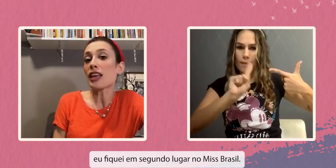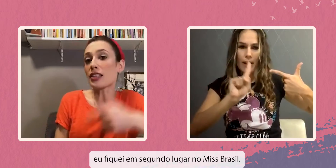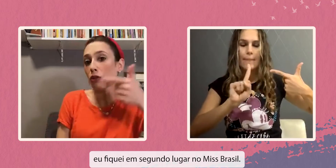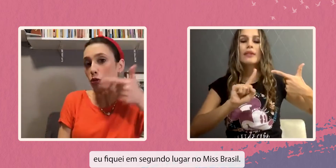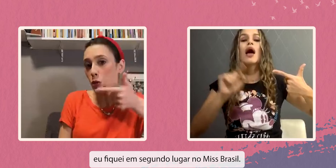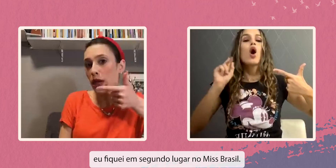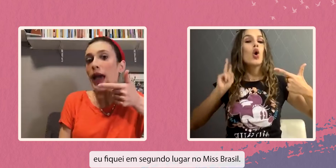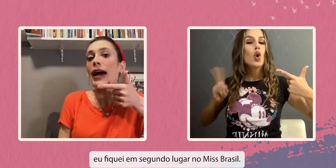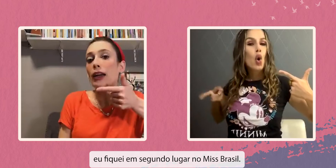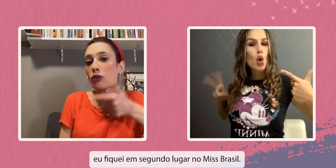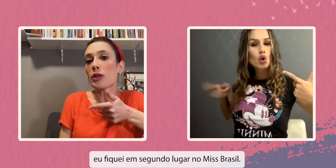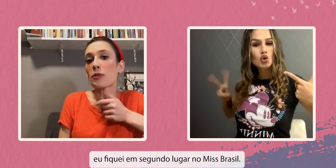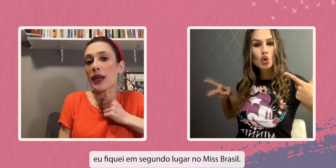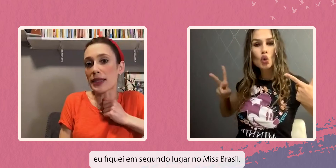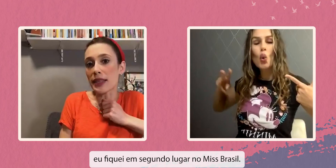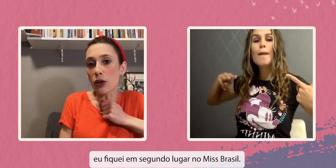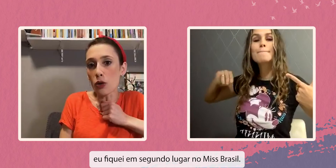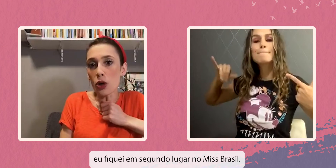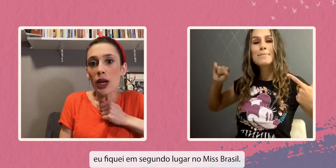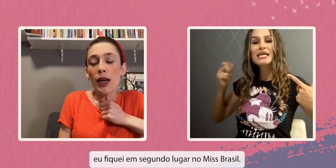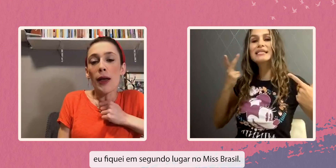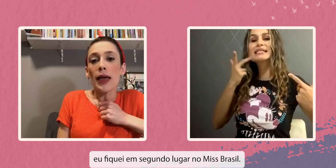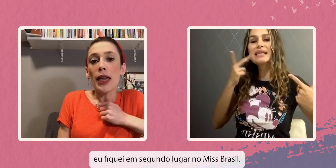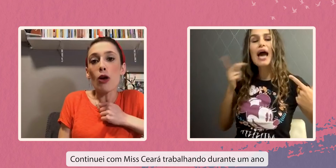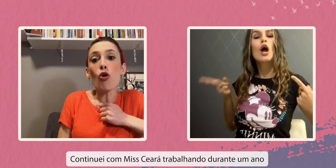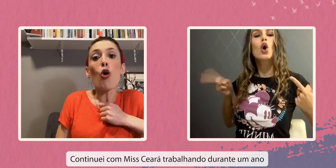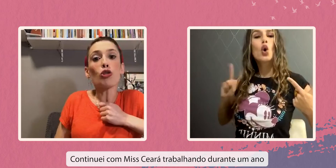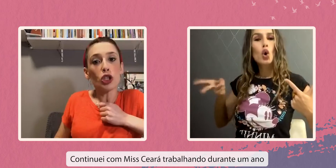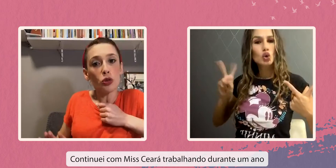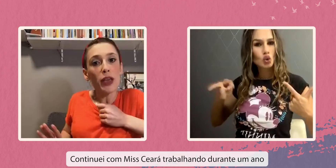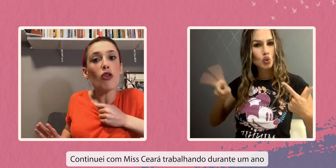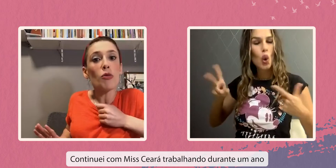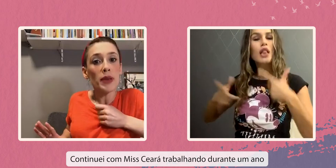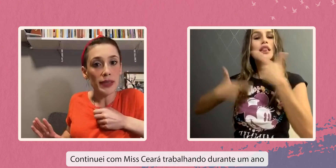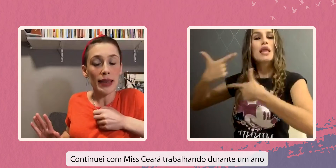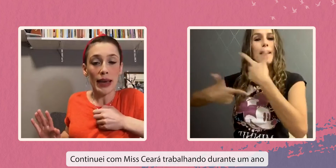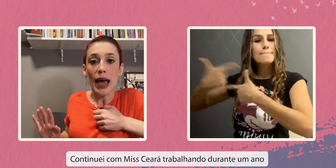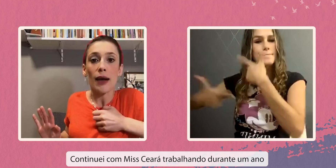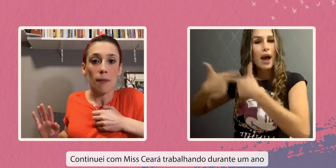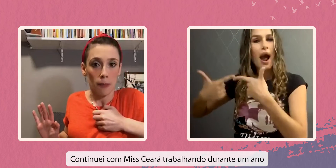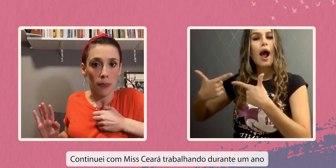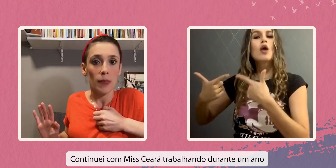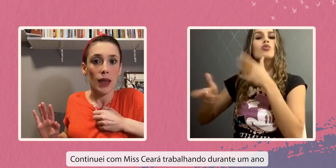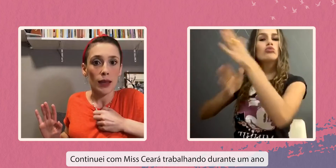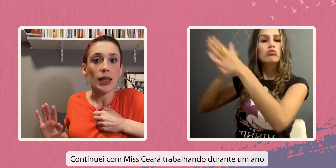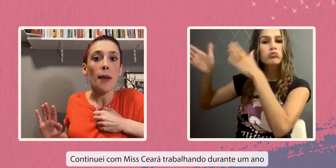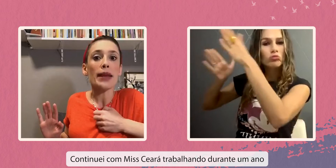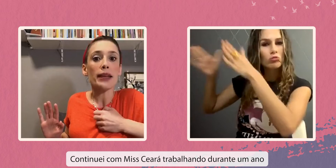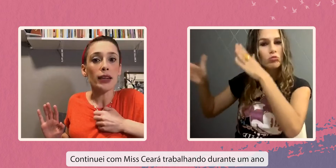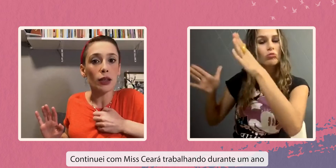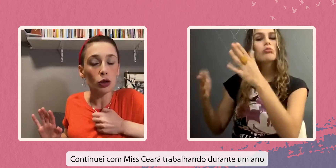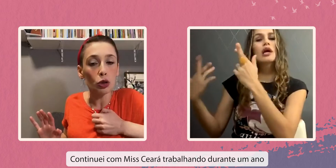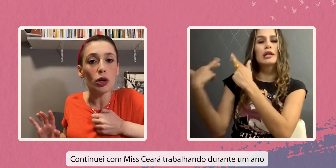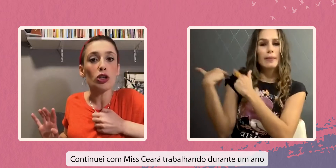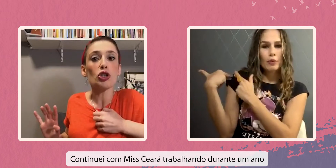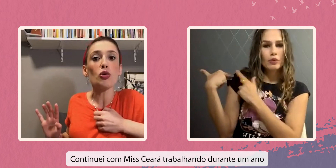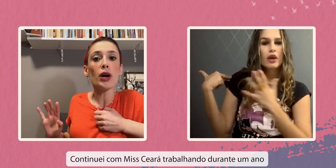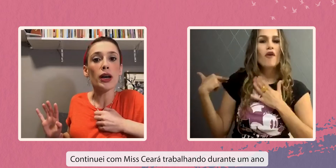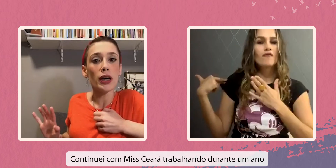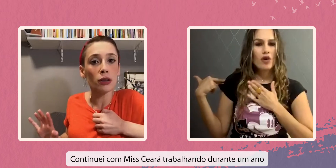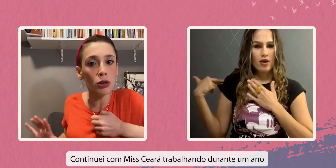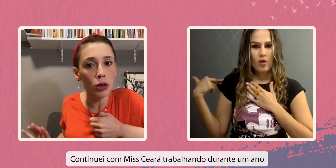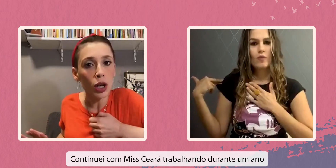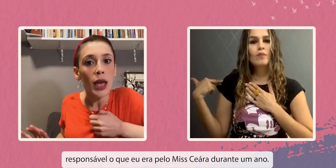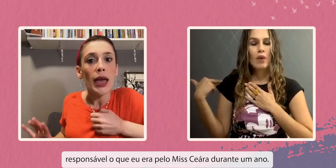Eu fiquei em segundo lugar no Brasil. Eu continuei como Miss Ceará, né? Trabalhando durante